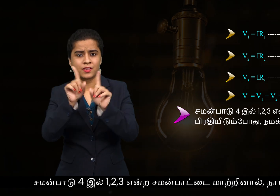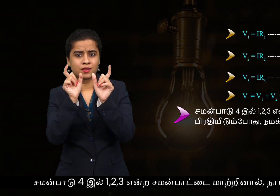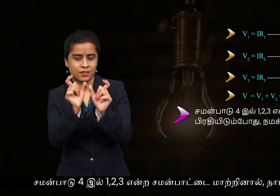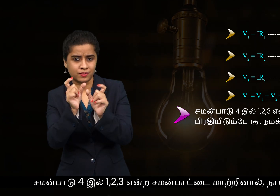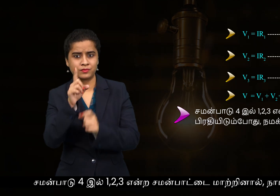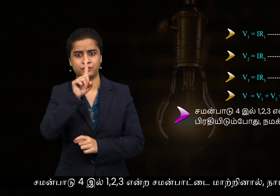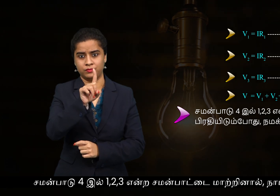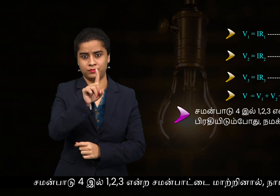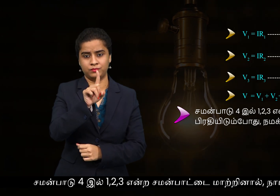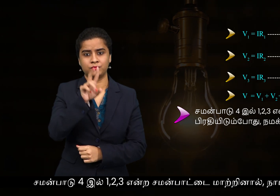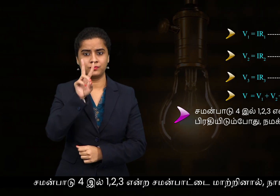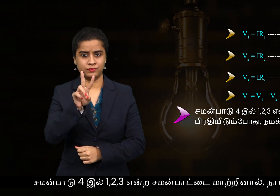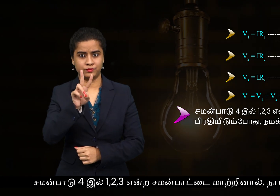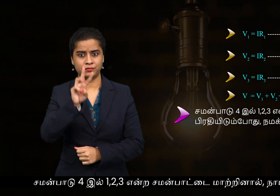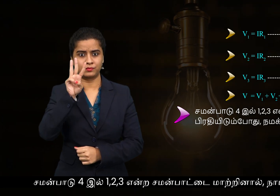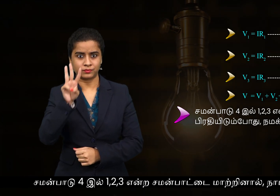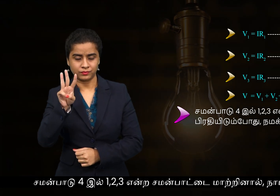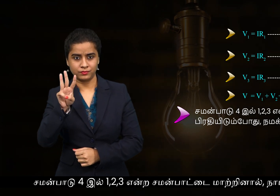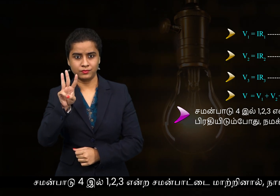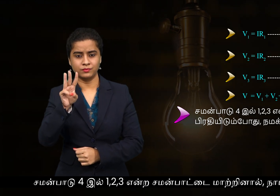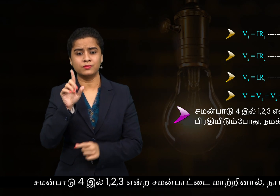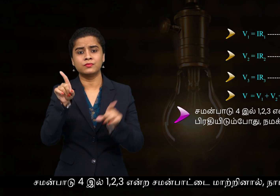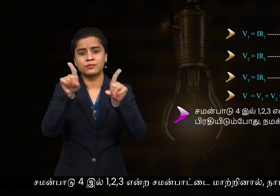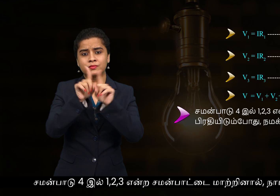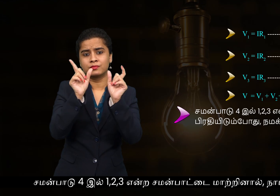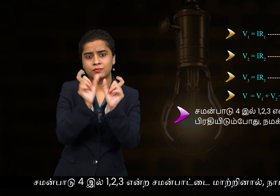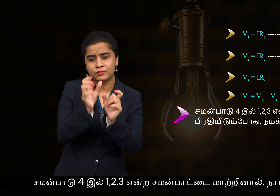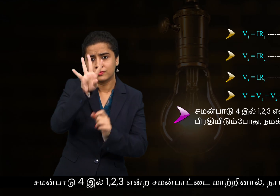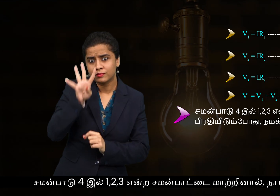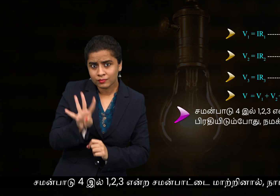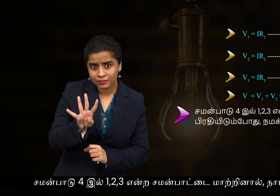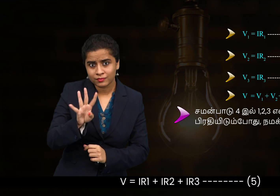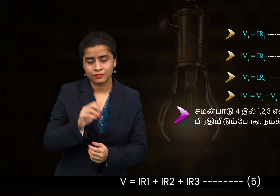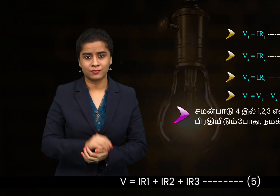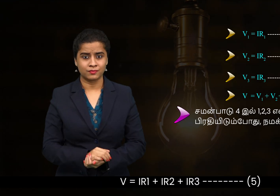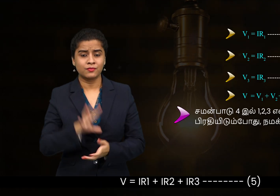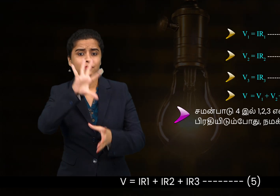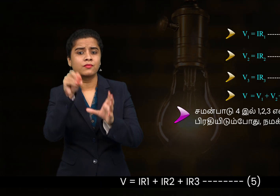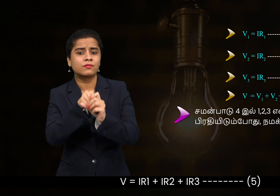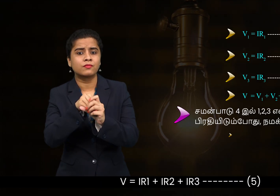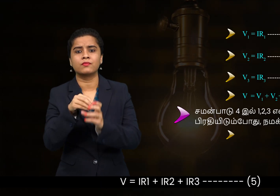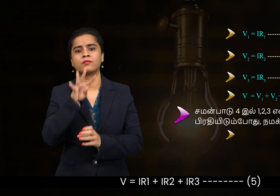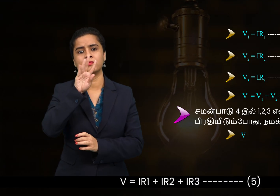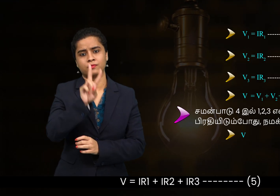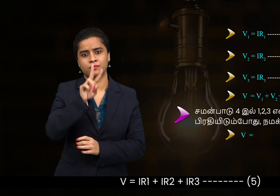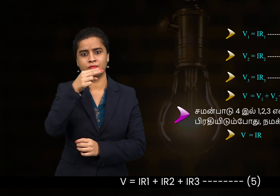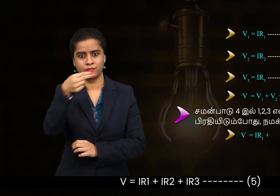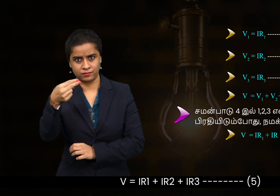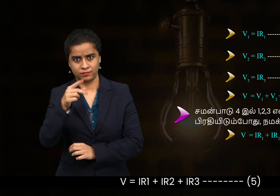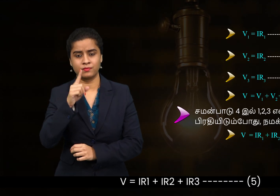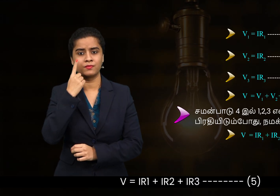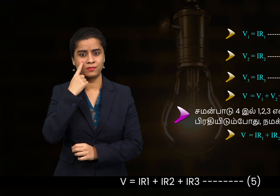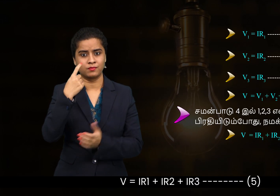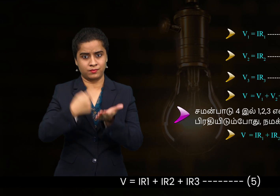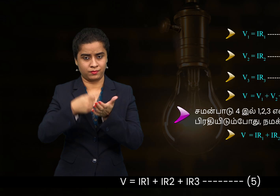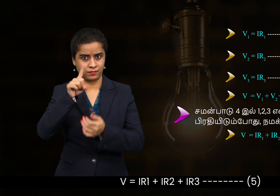1, 2, 3 என்ற சமன்பாட்டை மாற்றினால் நாம் பெறுகிறோம் V ஈடு IR1